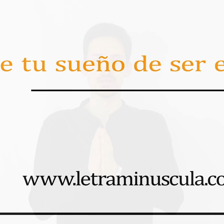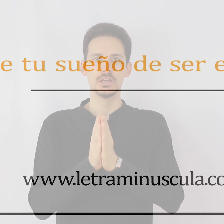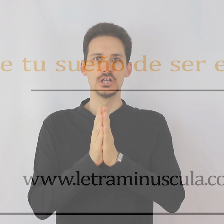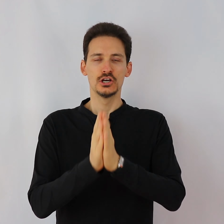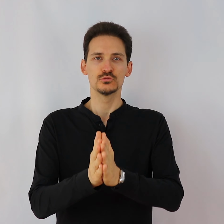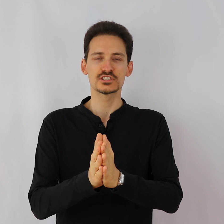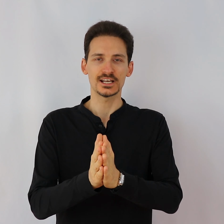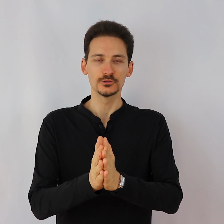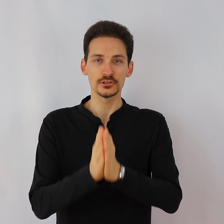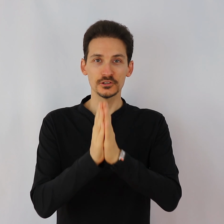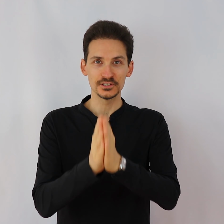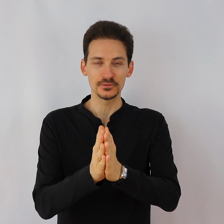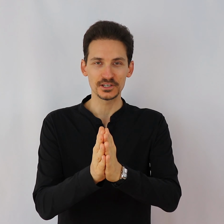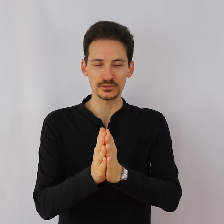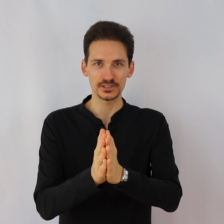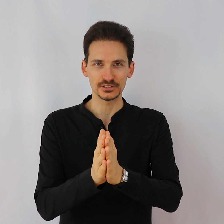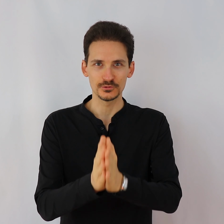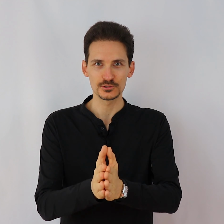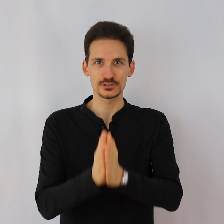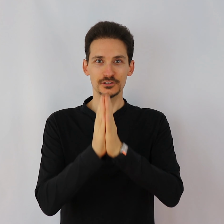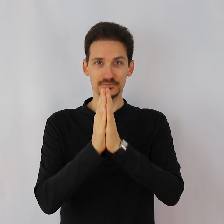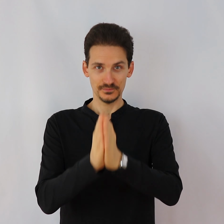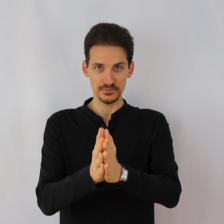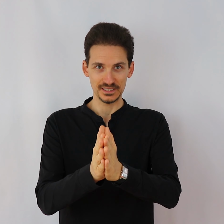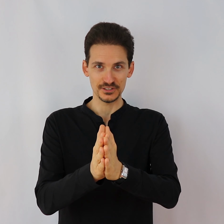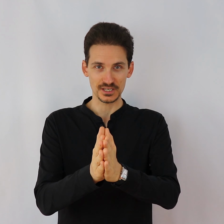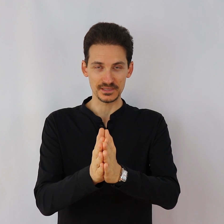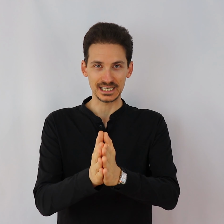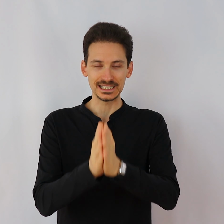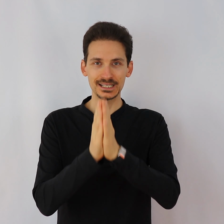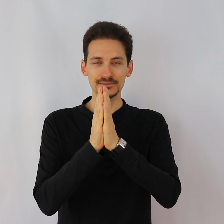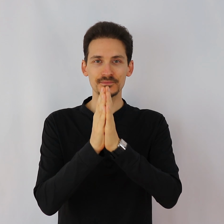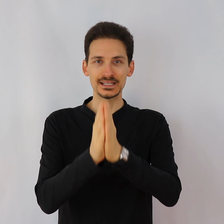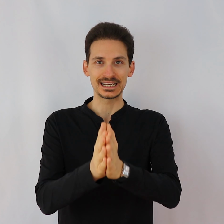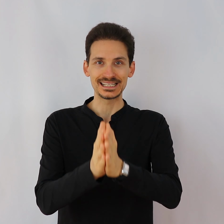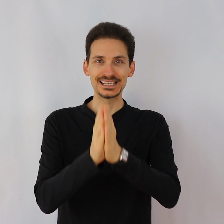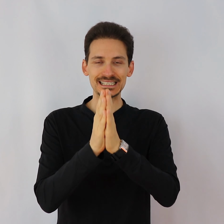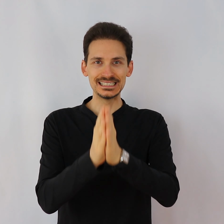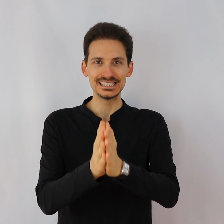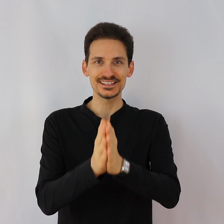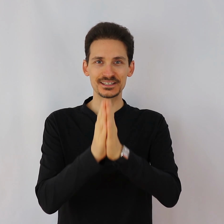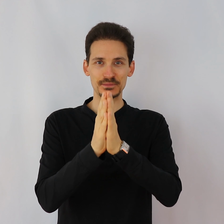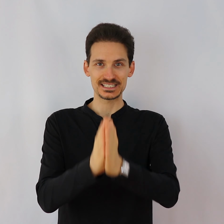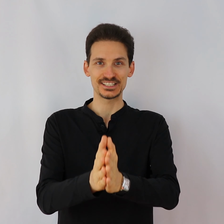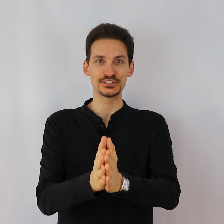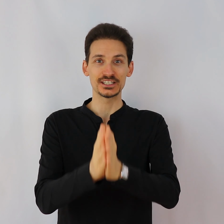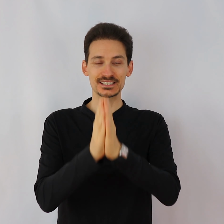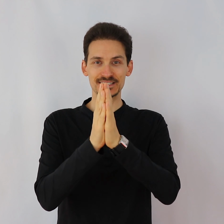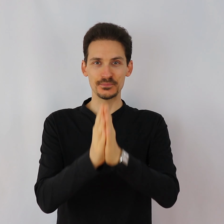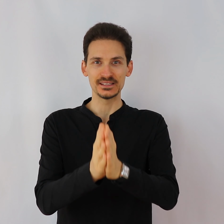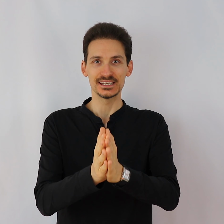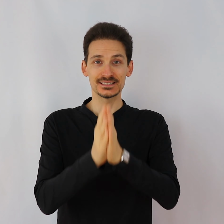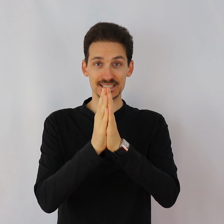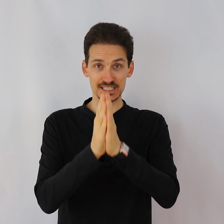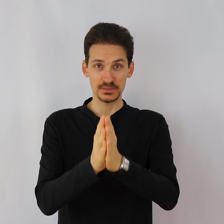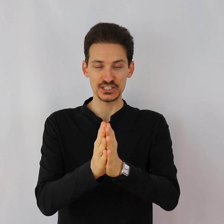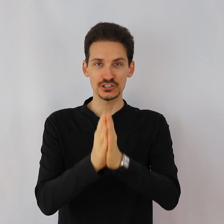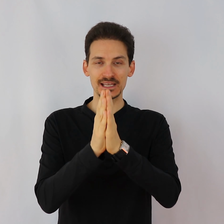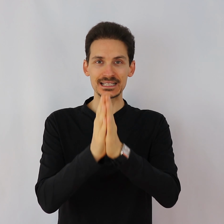un saludo mi nombre es roberto augusto bienvenidos a mi canal el canal líder para escritores independientes en español el